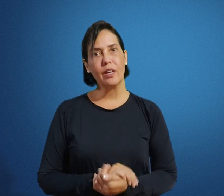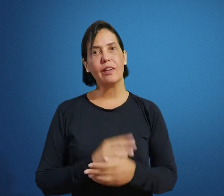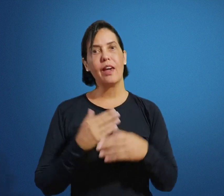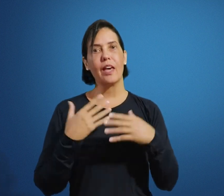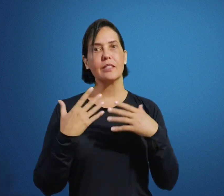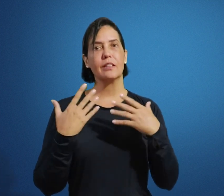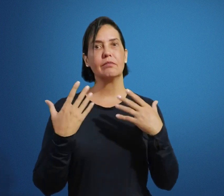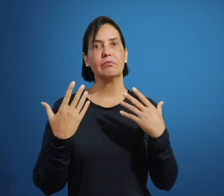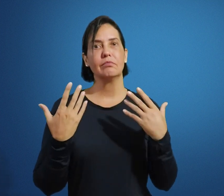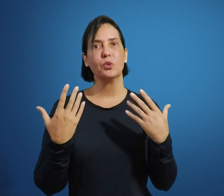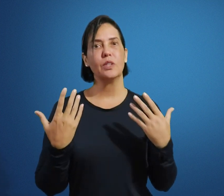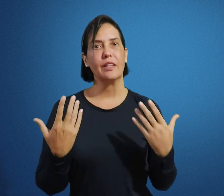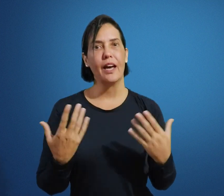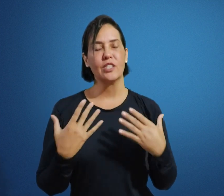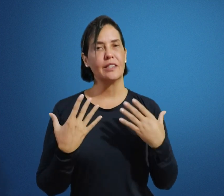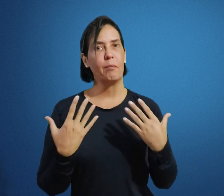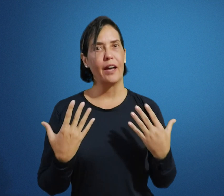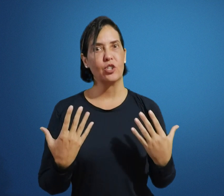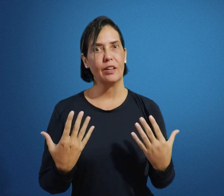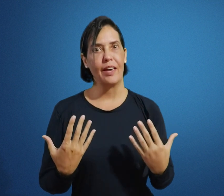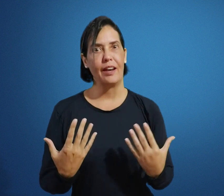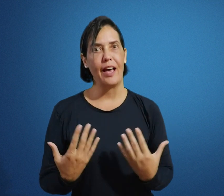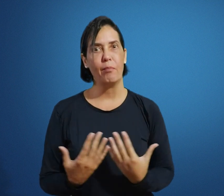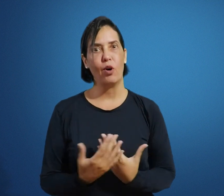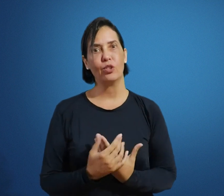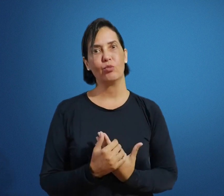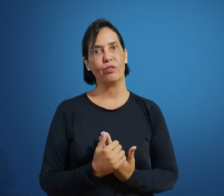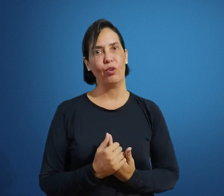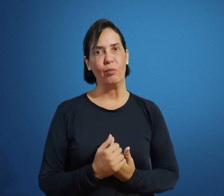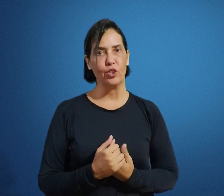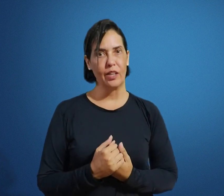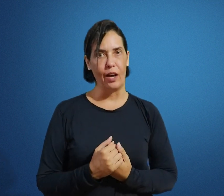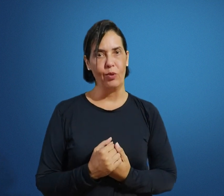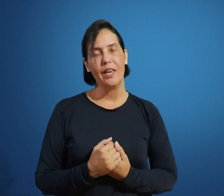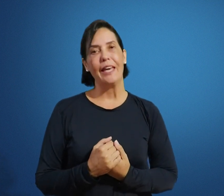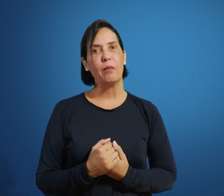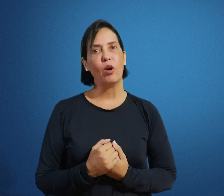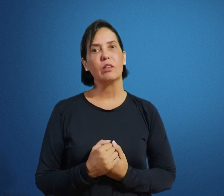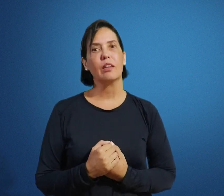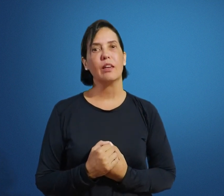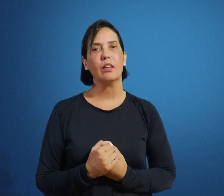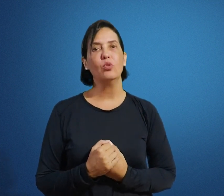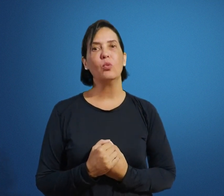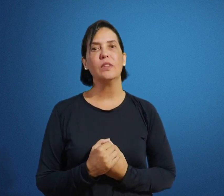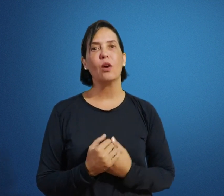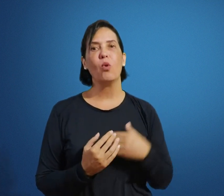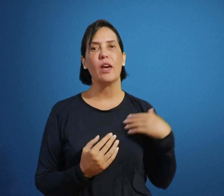que esta unidade, essa temática, ela aborda de uma forma em geral? Ela aborda que no decorrer